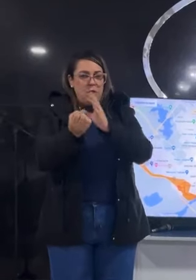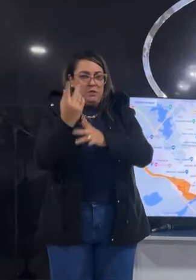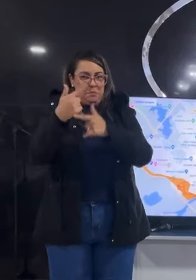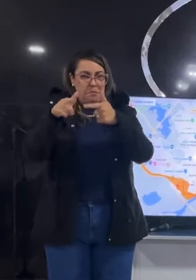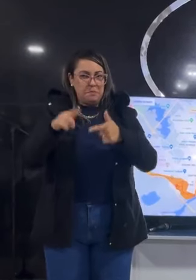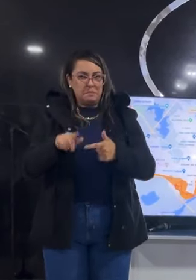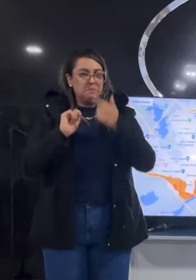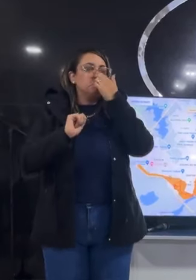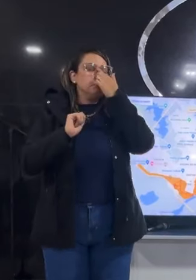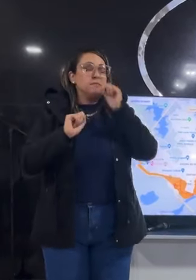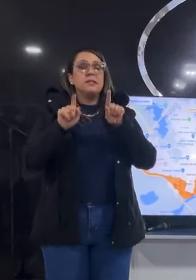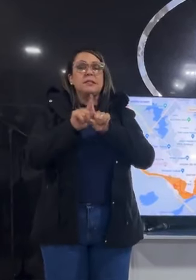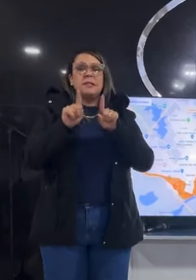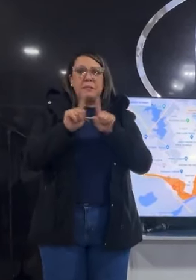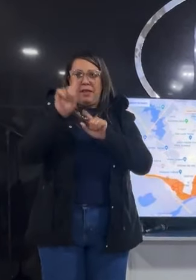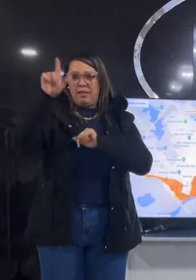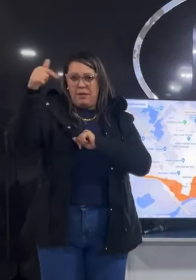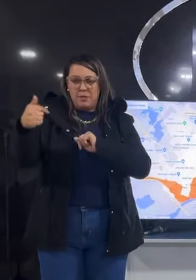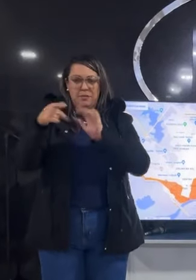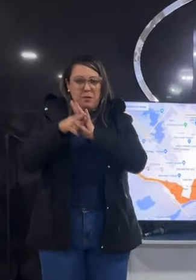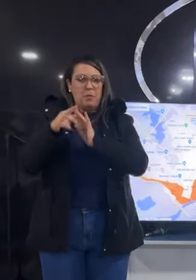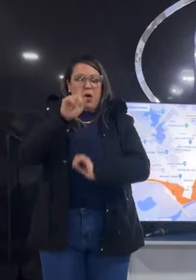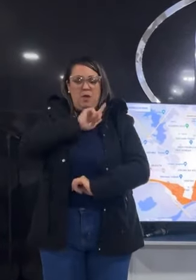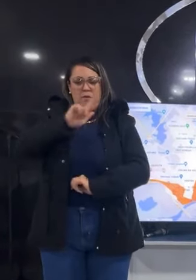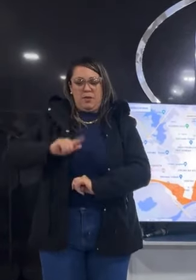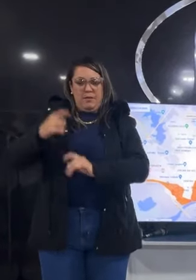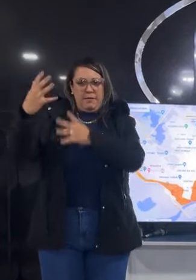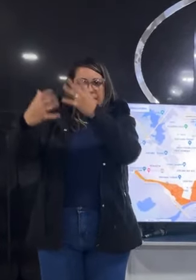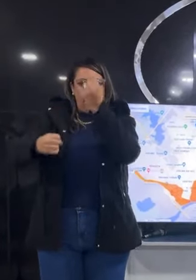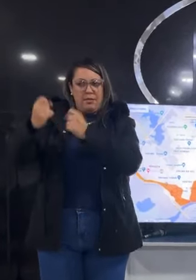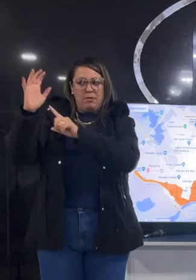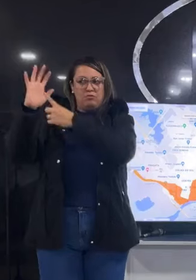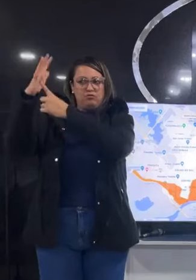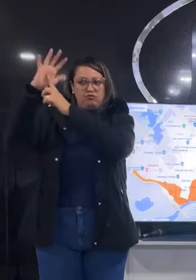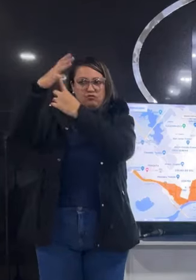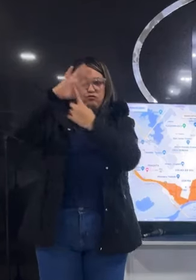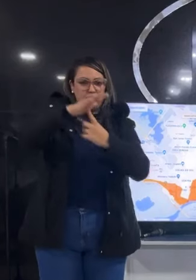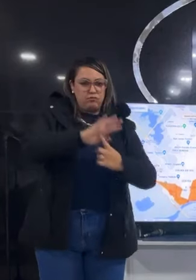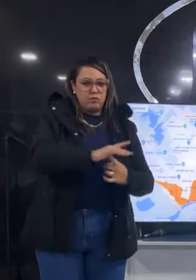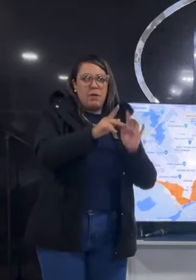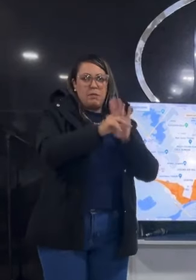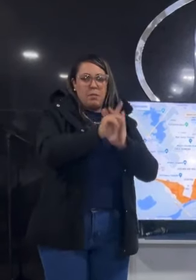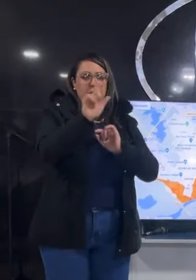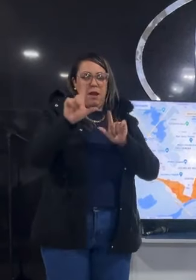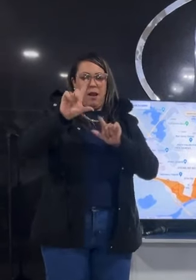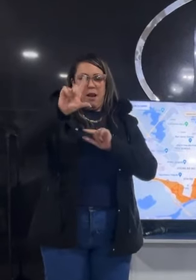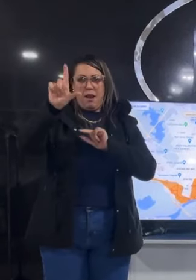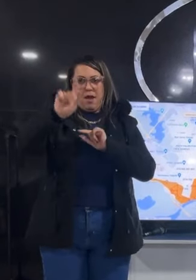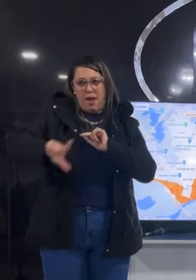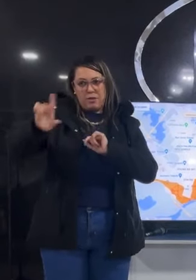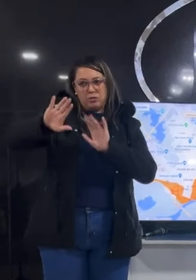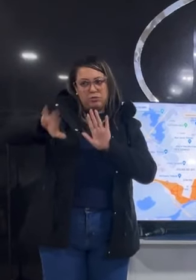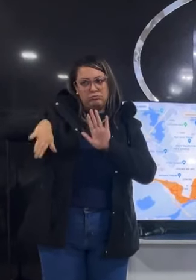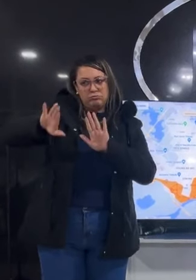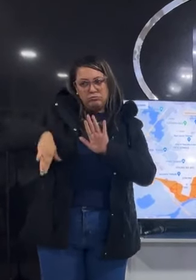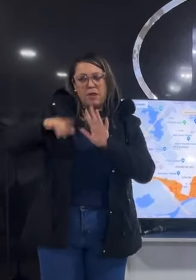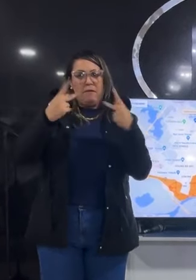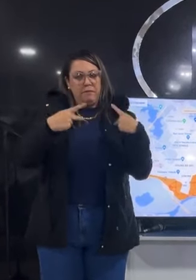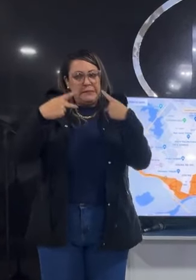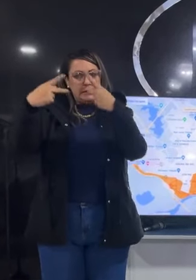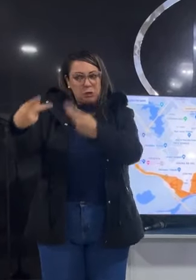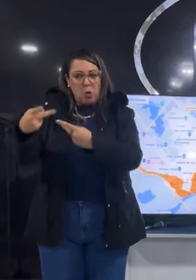Eduardo Leite que veio de helicóptero desembarcou lá na região do Laranjal fez uma uma visita ao Laranjal a gente foi